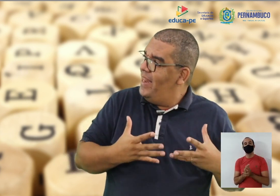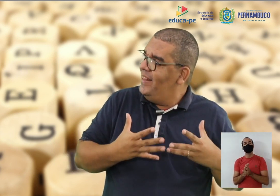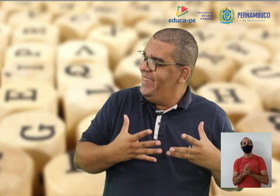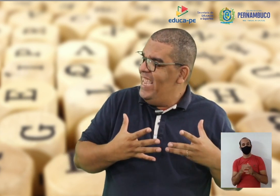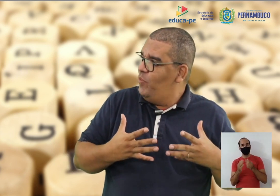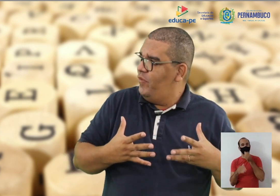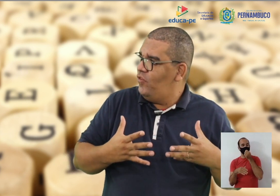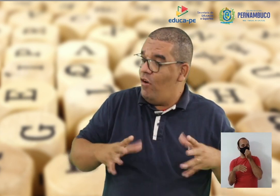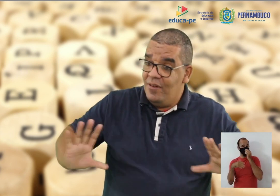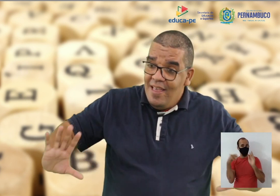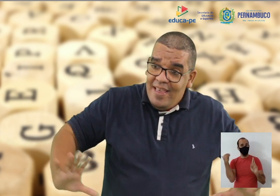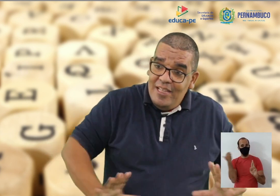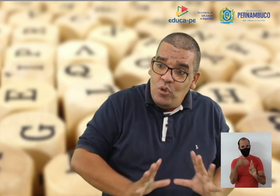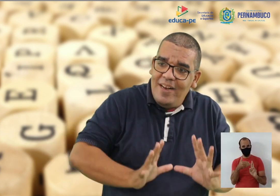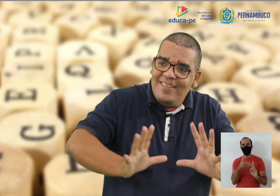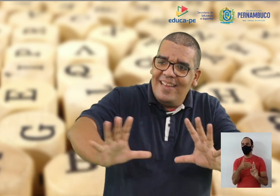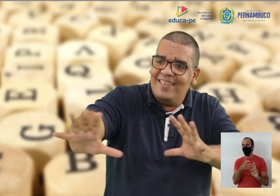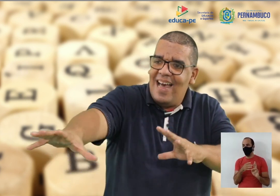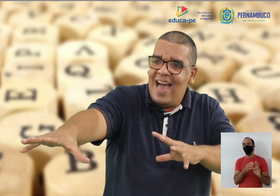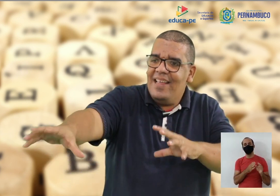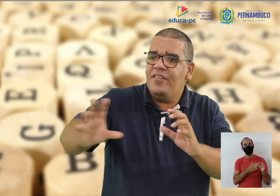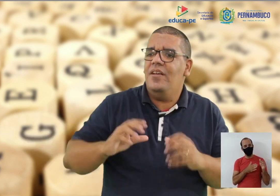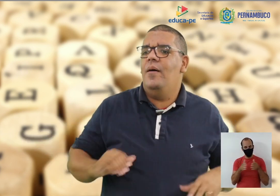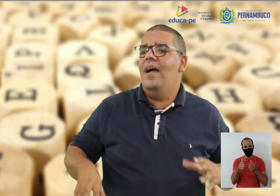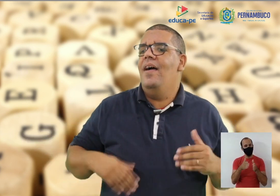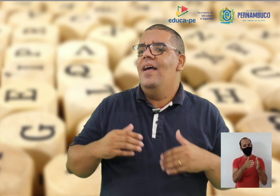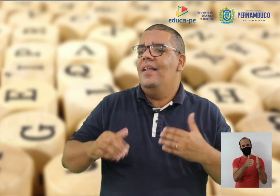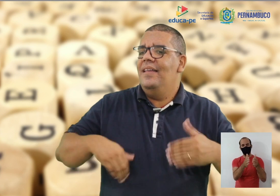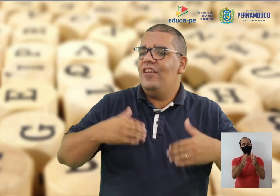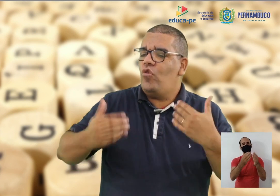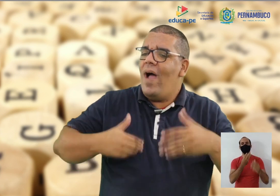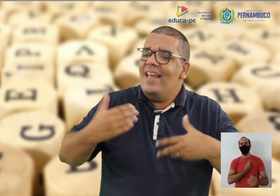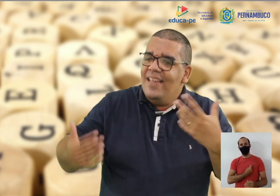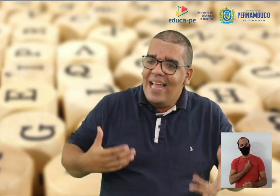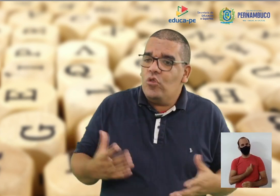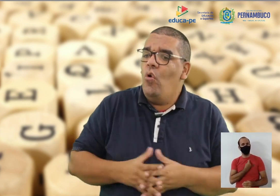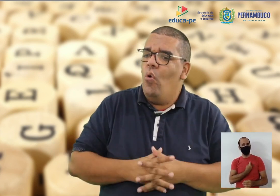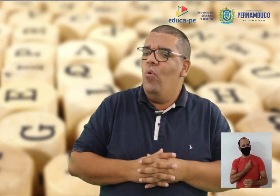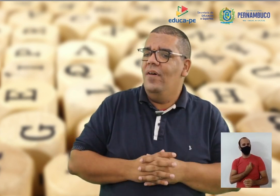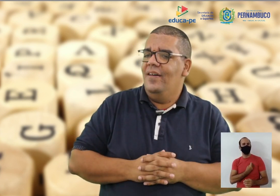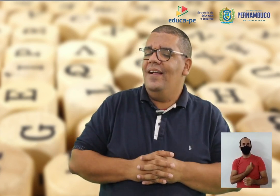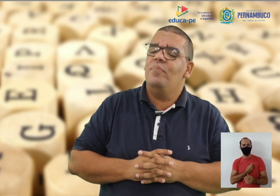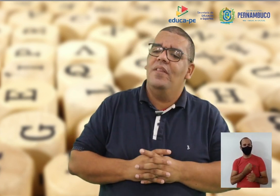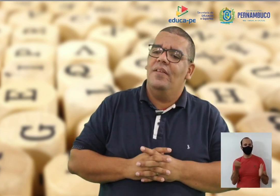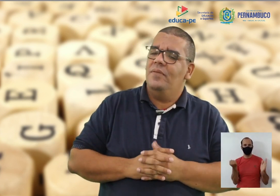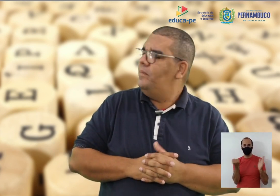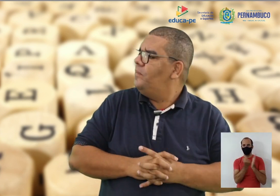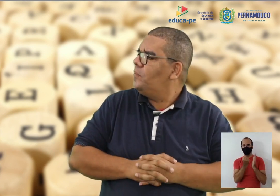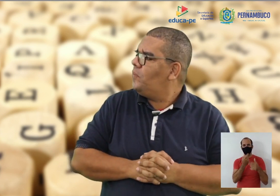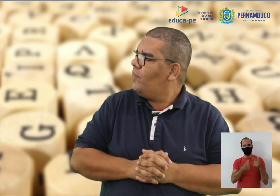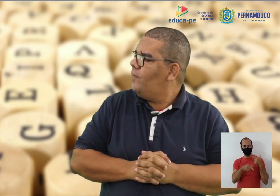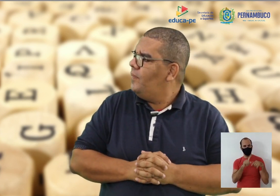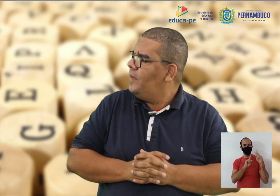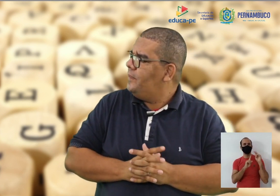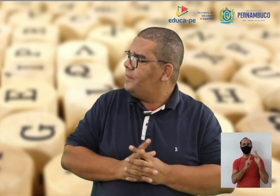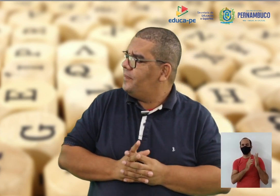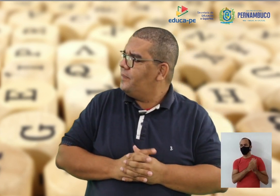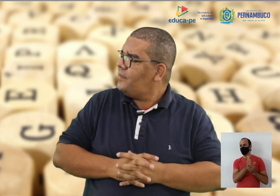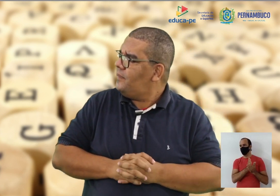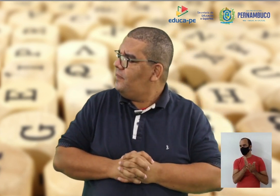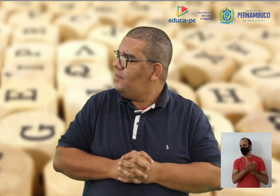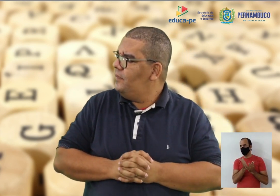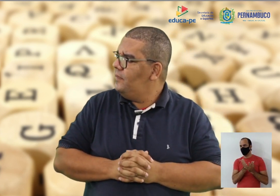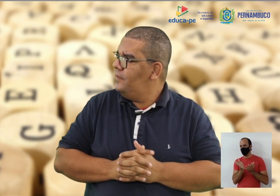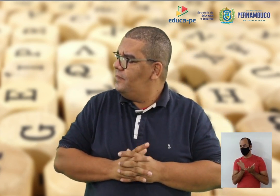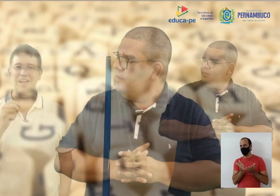de brilhantismo, professor Robson, em todas as áreas, né, nas quais ele atuou, né? Ô, professor, algo me chamou a atenção que